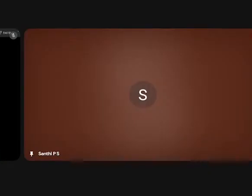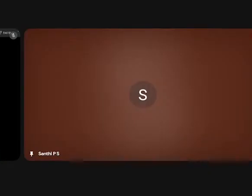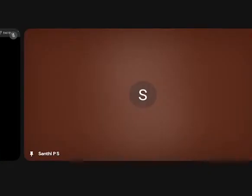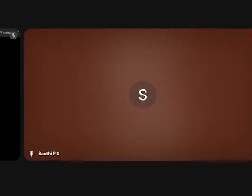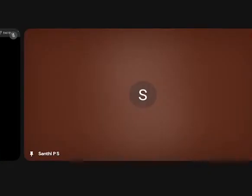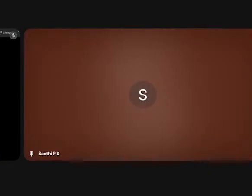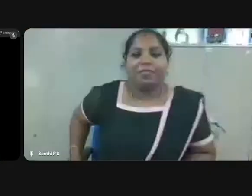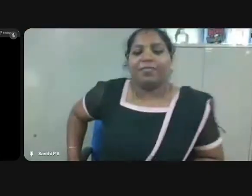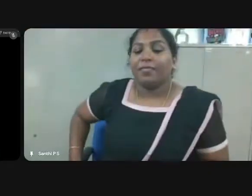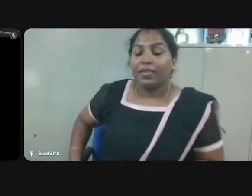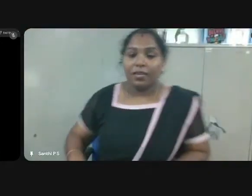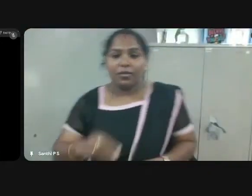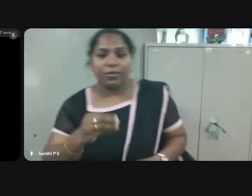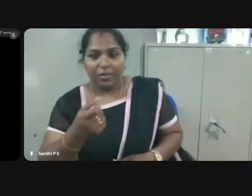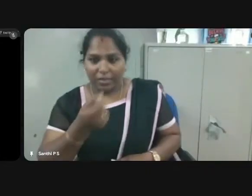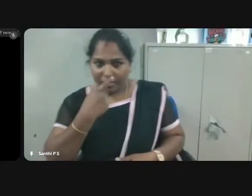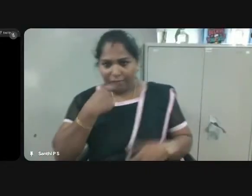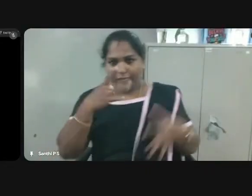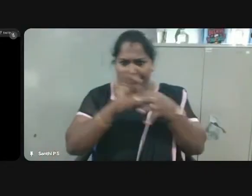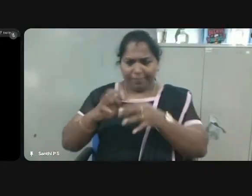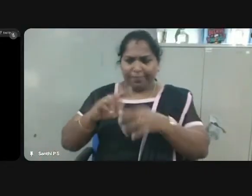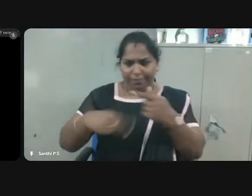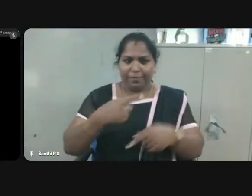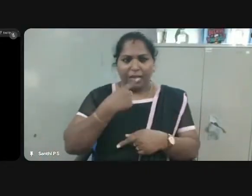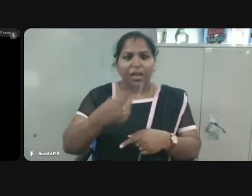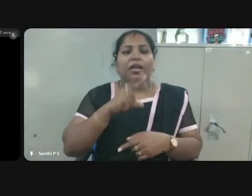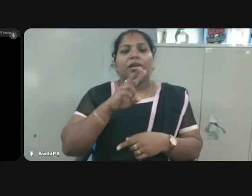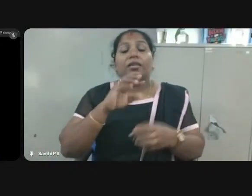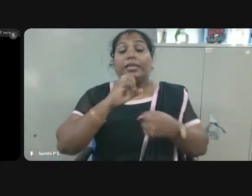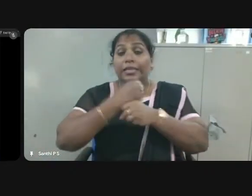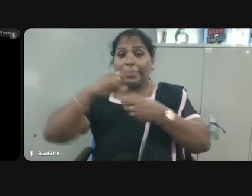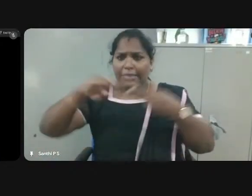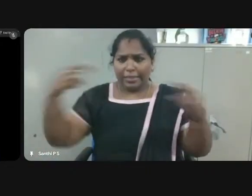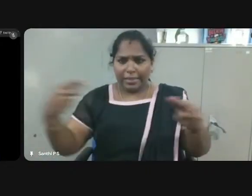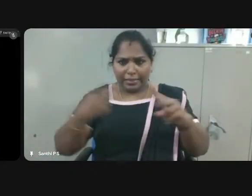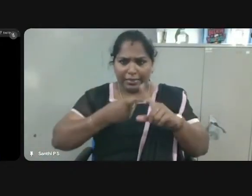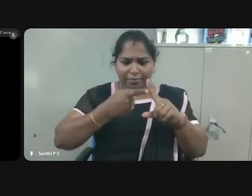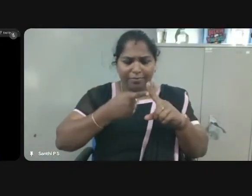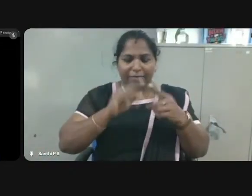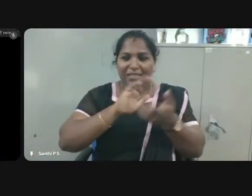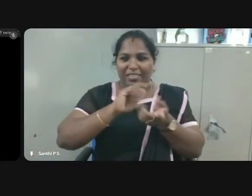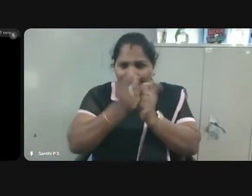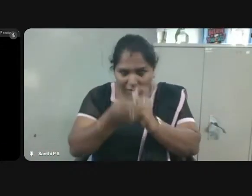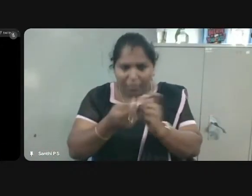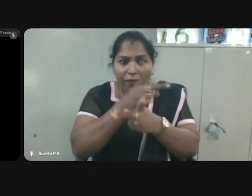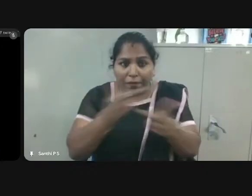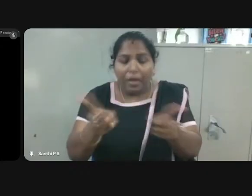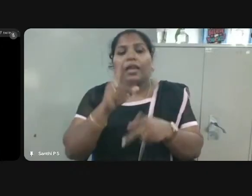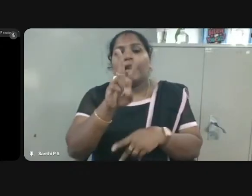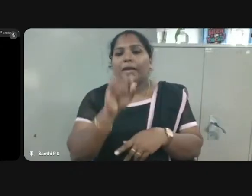നമ്മൾ പറയാം. ജീൻ തെറാപ്പി 2016 മുതലാണ് നമുക്ക് ലോകത്തിൽ തന്നെ ആദ്യമായിട്ട് വരുന്നത്.